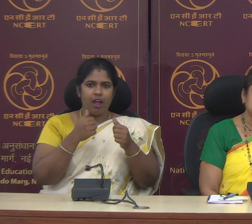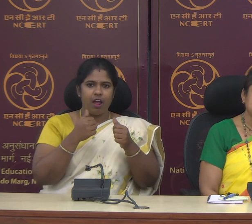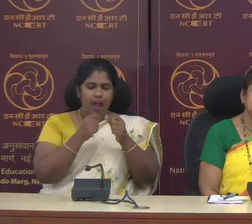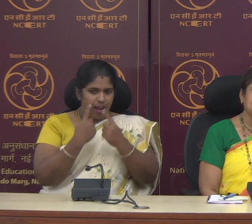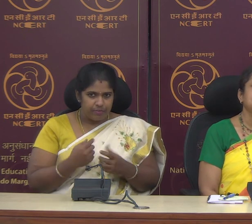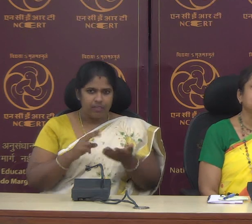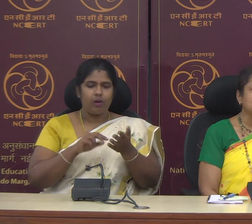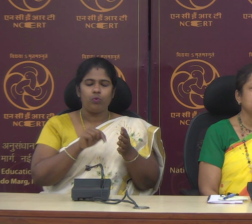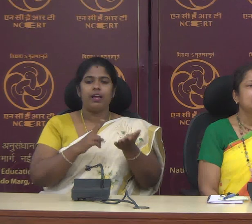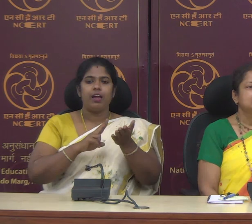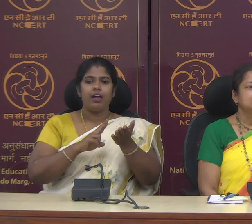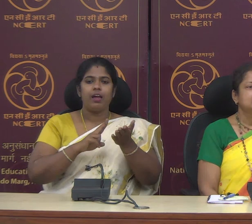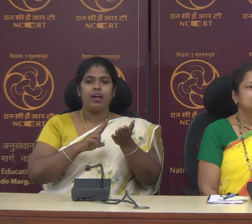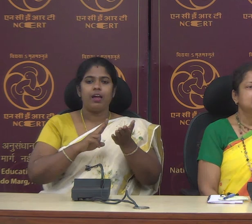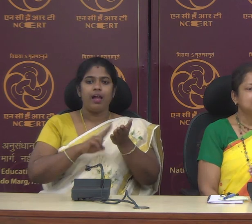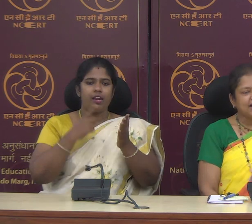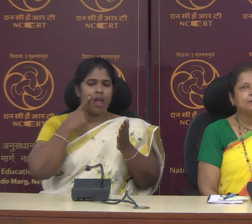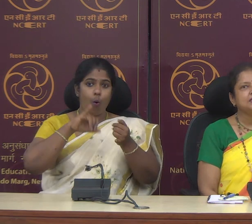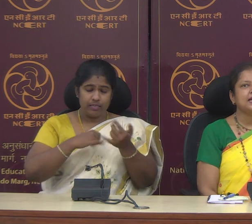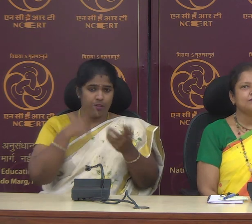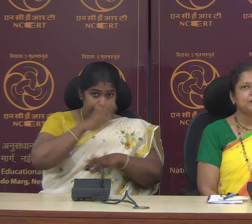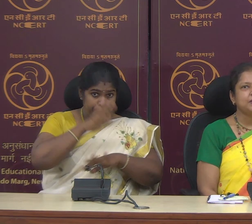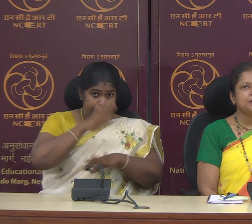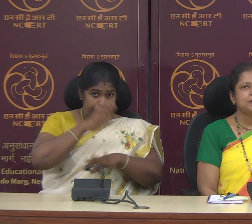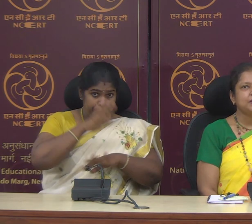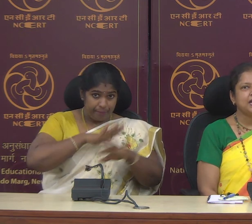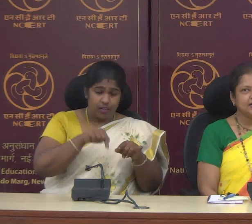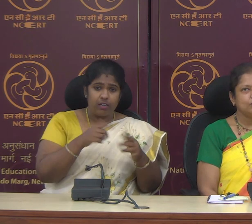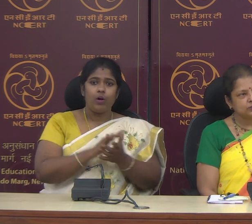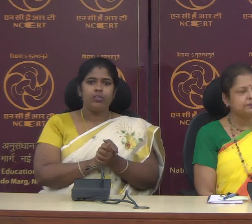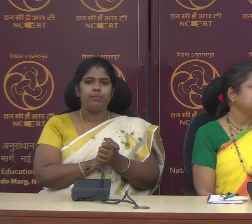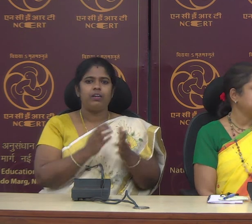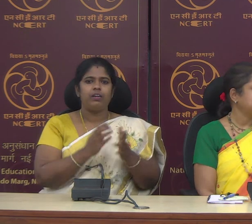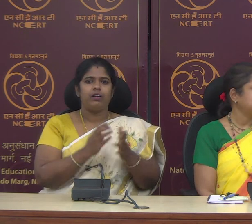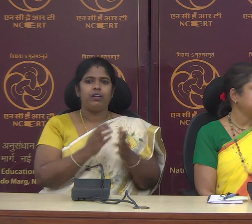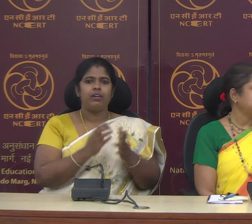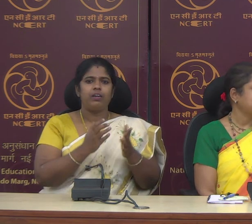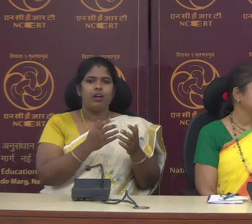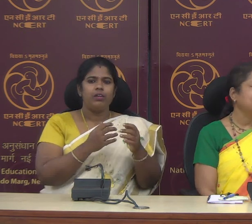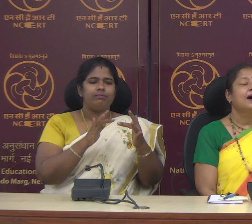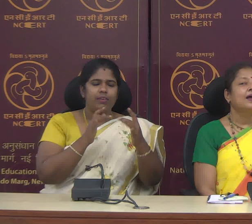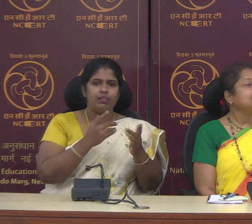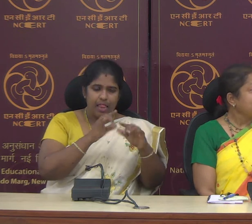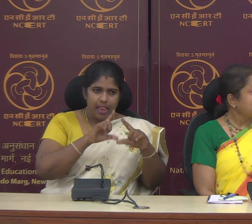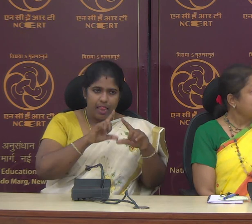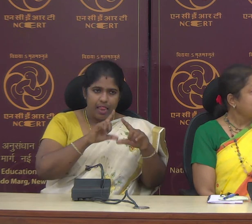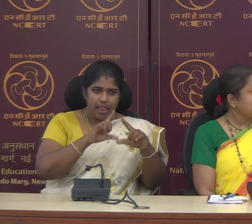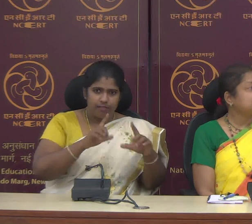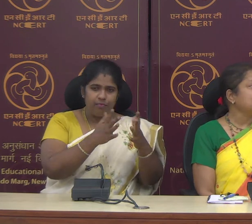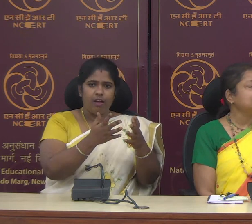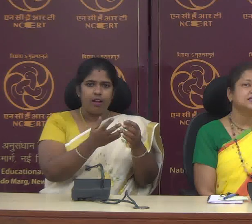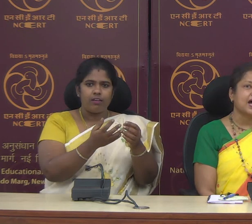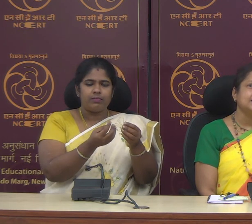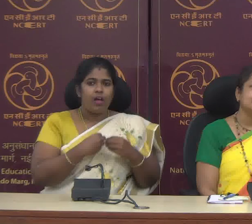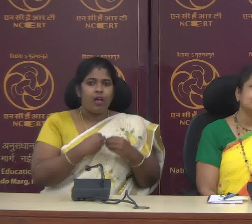प्लान कर रहा है कि रिमोट में सवाल भी साइन लैंग्वेज में आ जाए और उत्तर भी साइन लैंग्वेज में आ जाए, कितना अच्छा